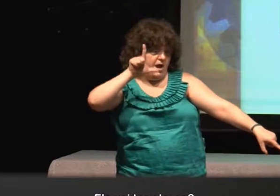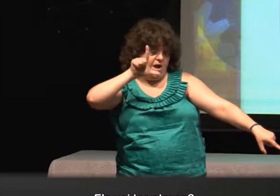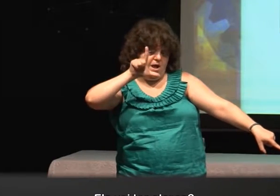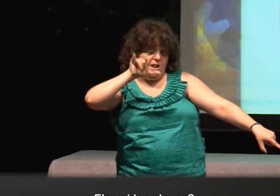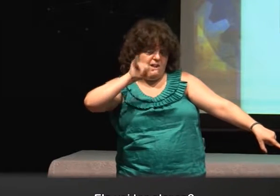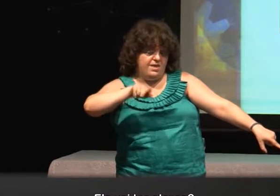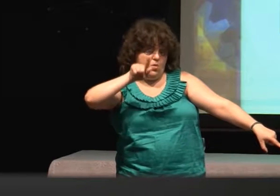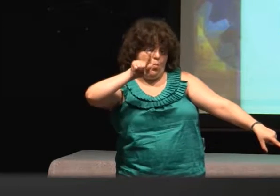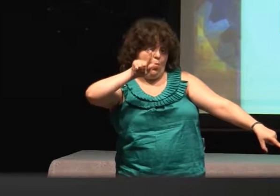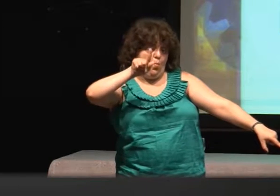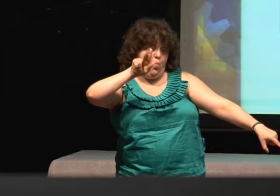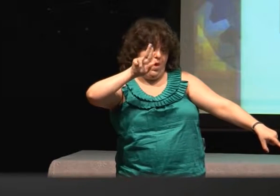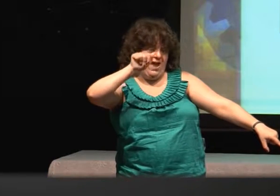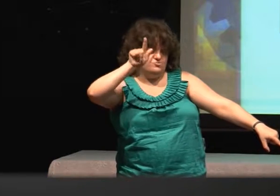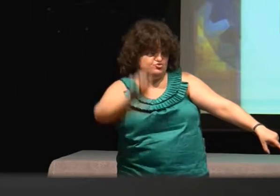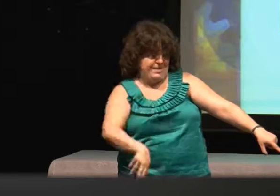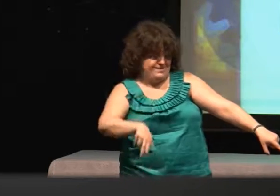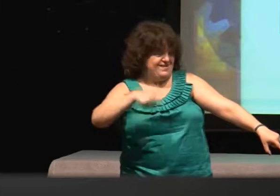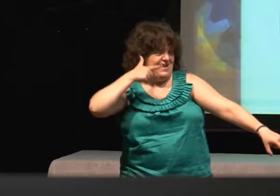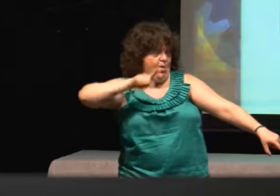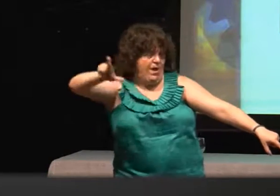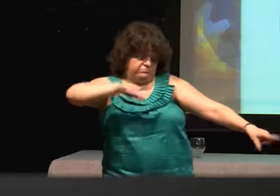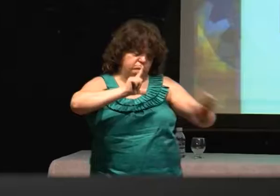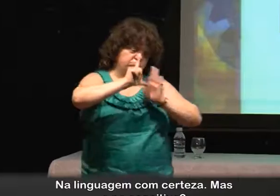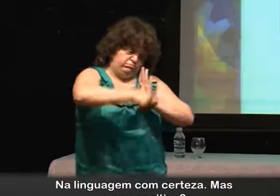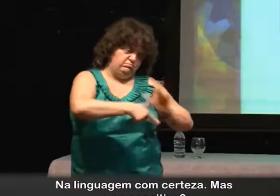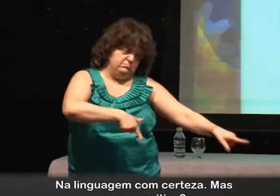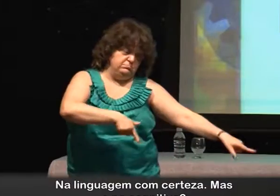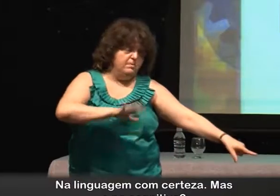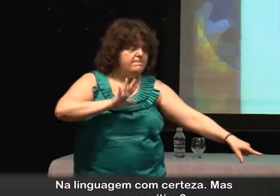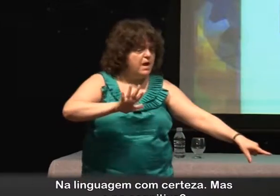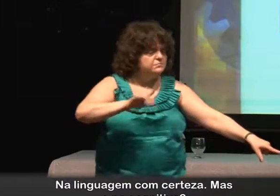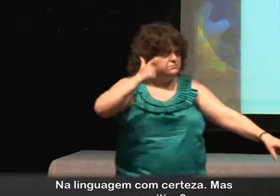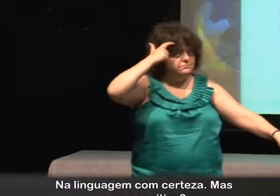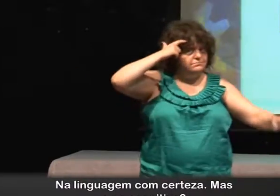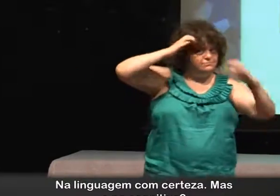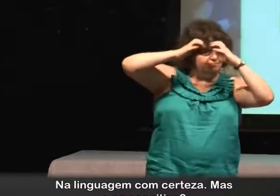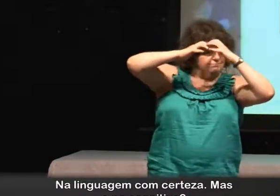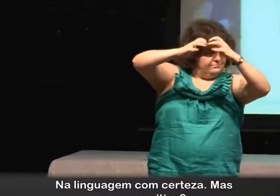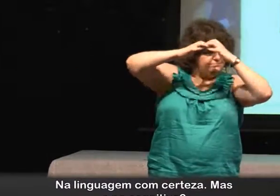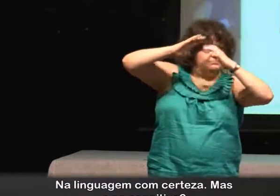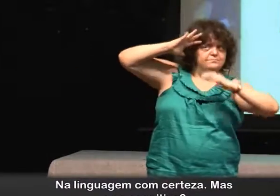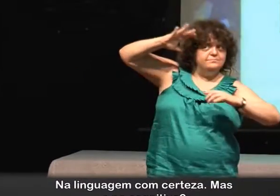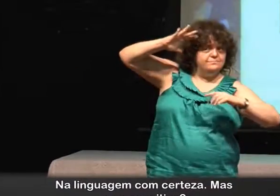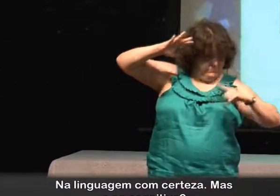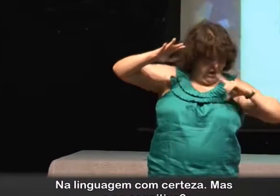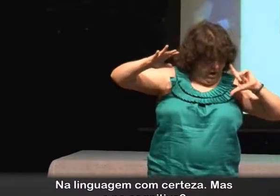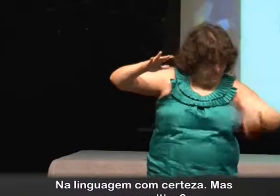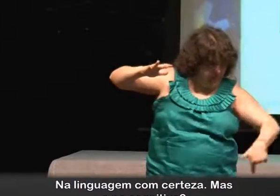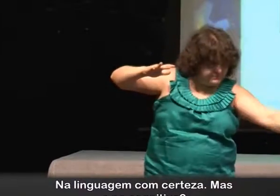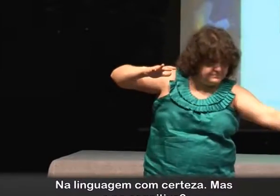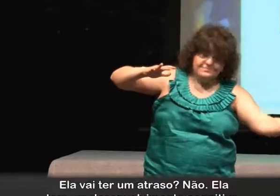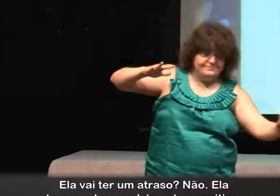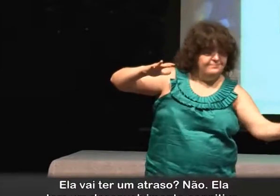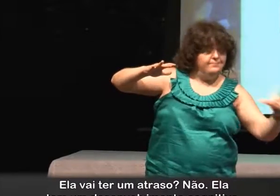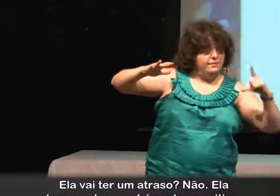atraso? Na linguagem, com certeza, Mas e no cognitivo? Ela vai ter